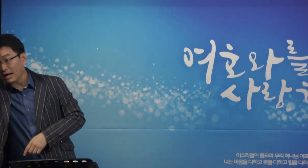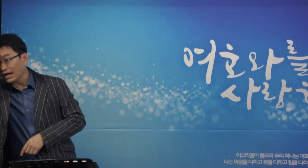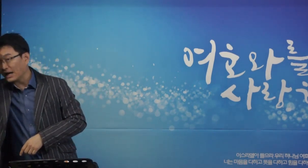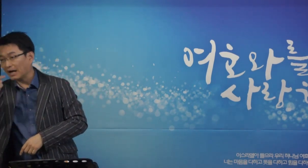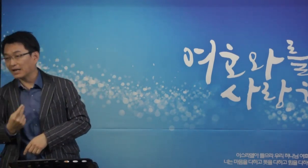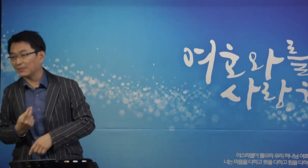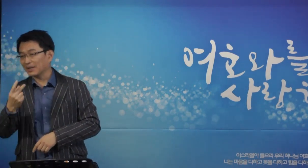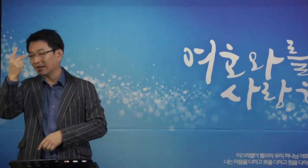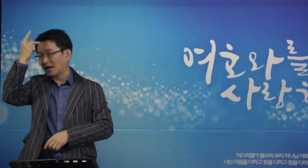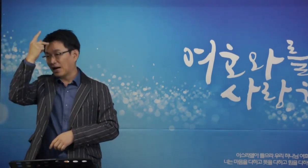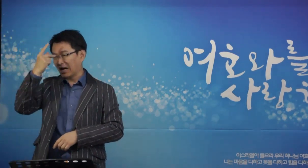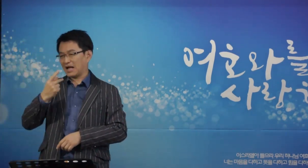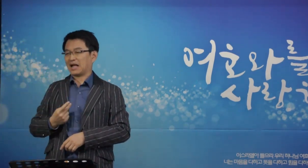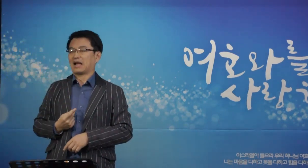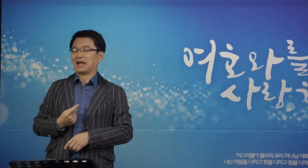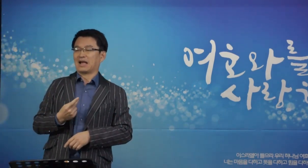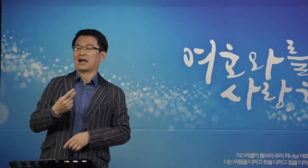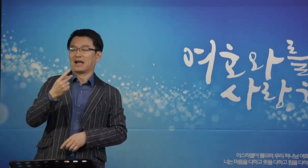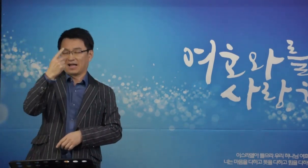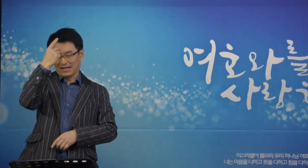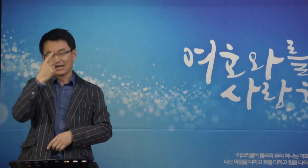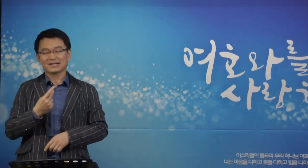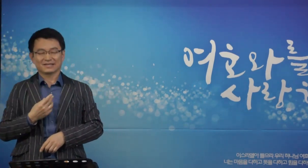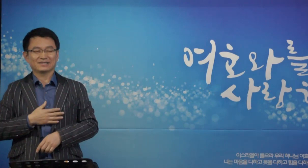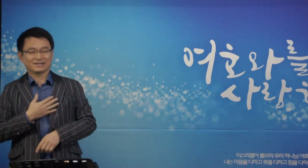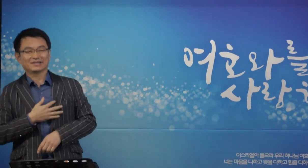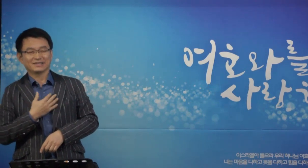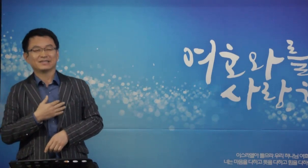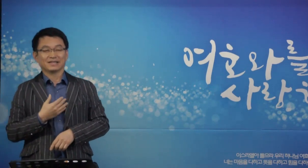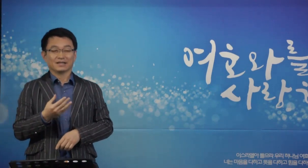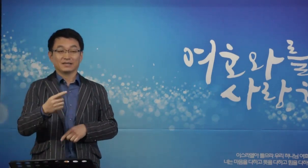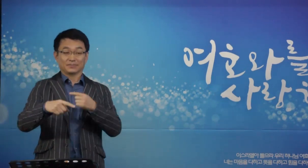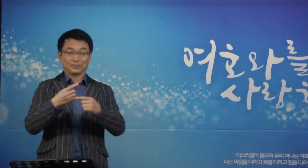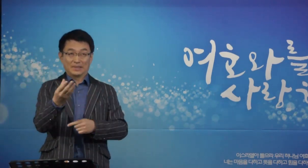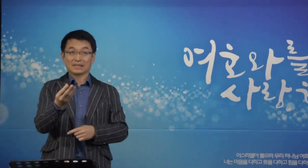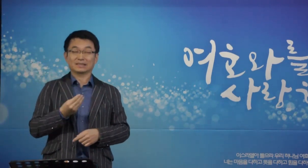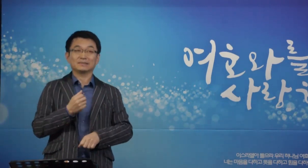사마리아 이렇게 쓰시는데 알겠습니다.